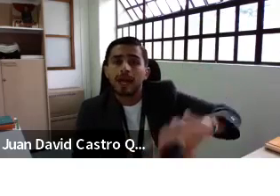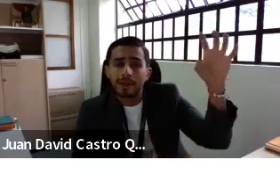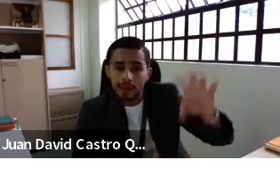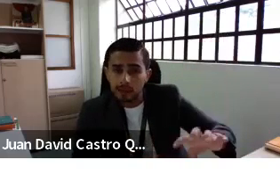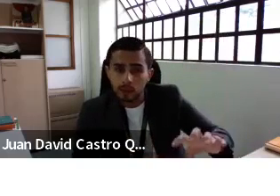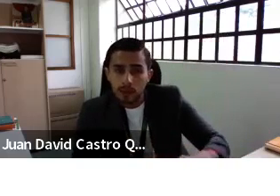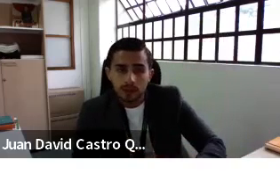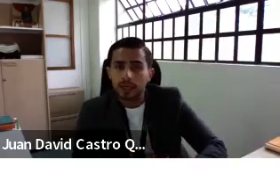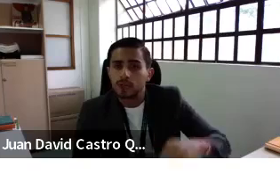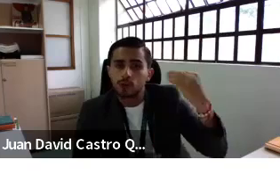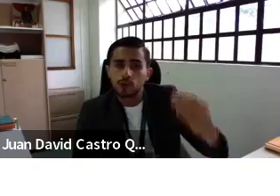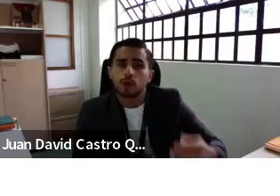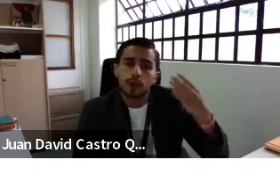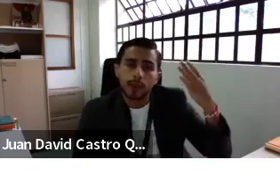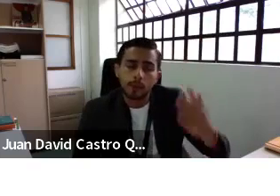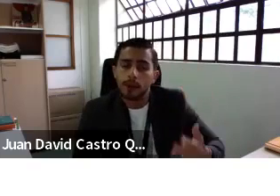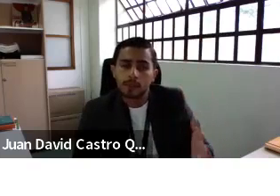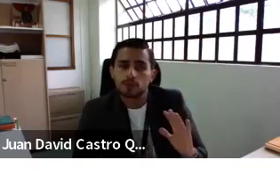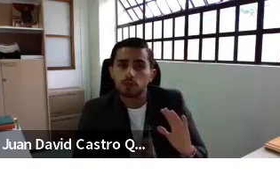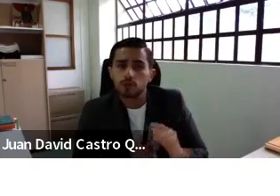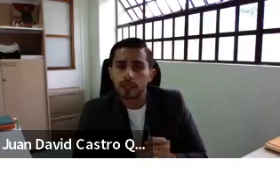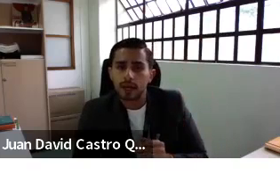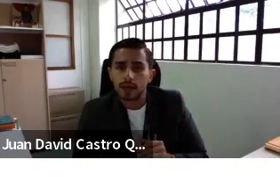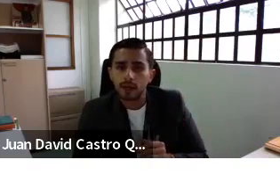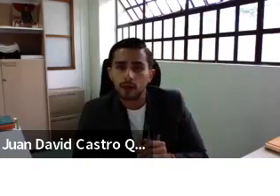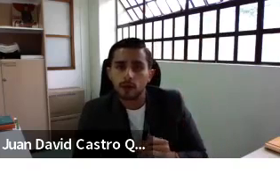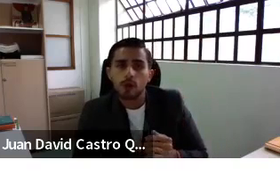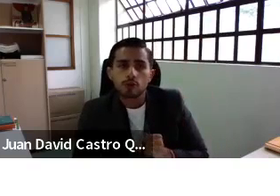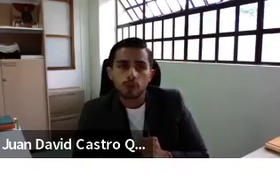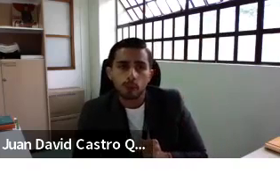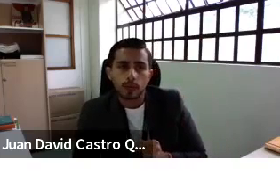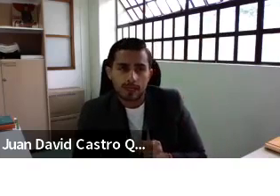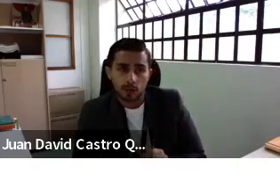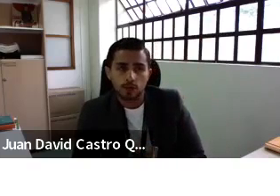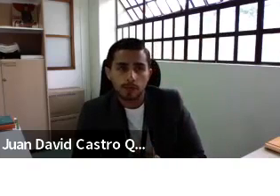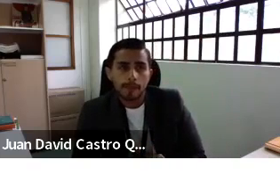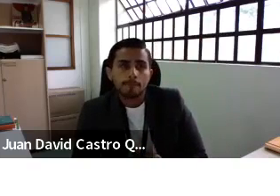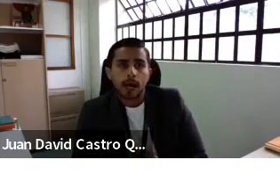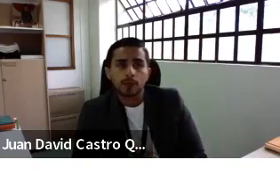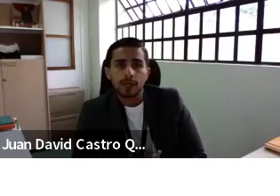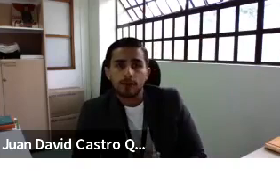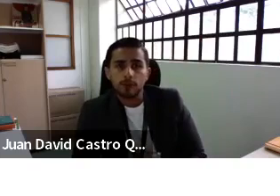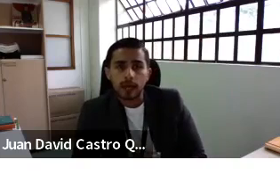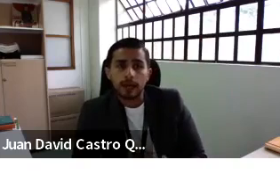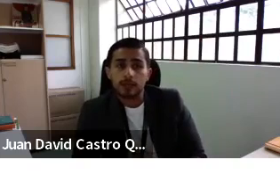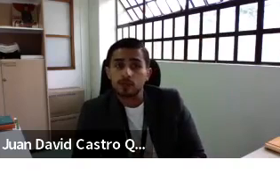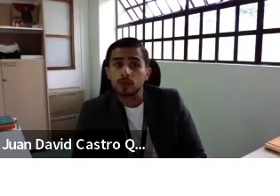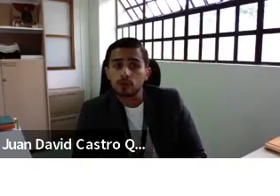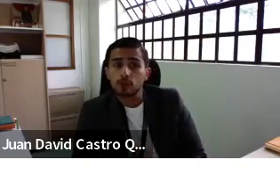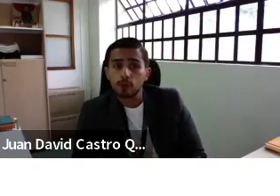elemento de resolución de problemas y asuntos que tengan que ver con su propio desarrollo hay una dificultad en el acceso a algunos grupos